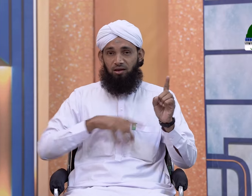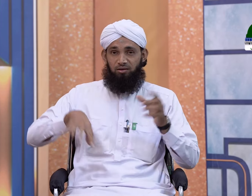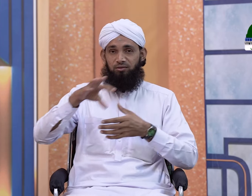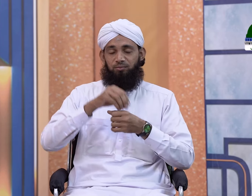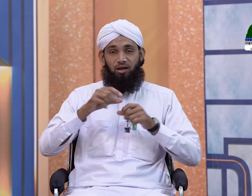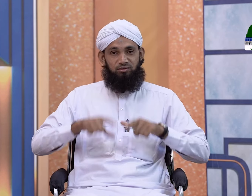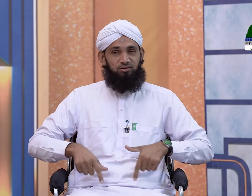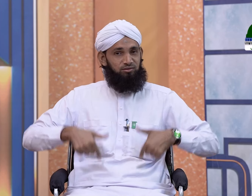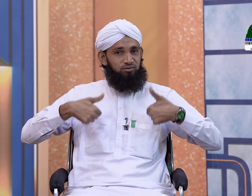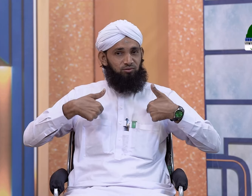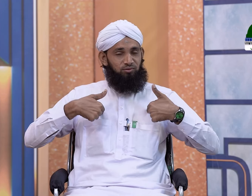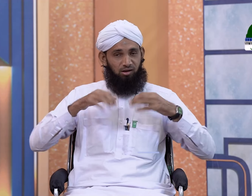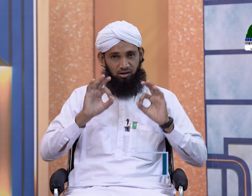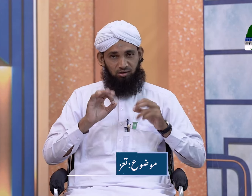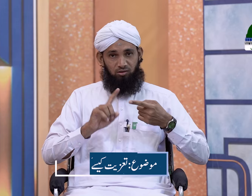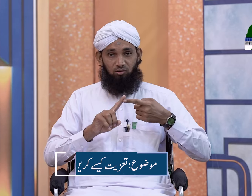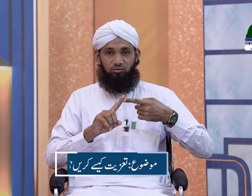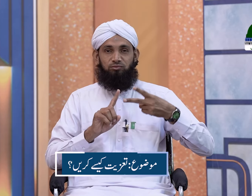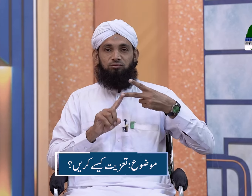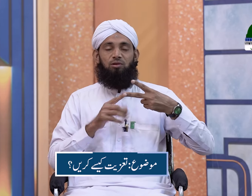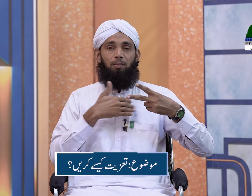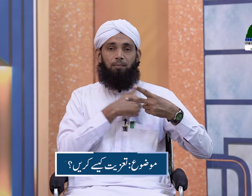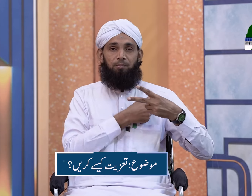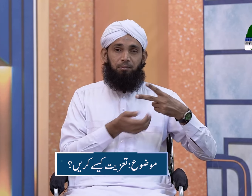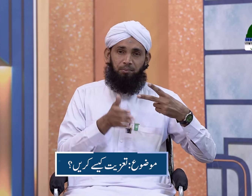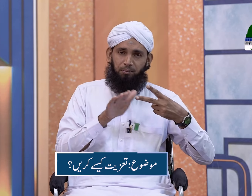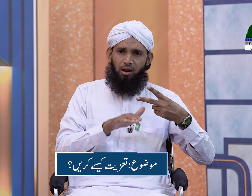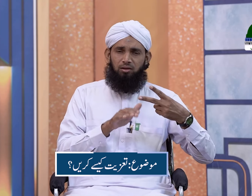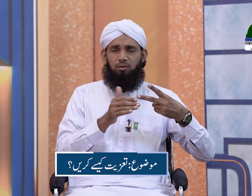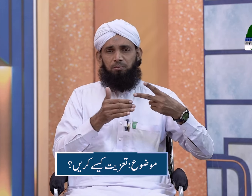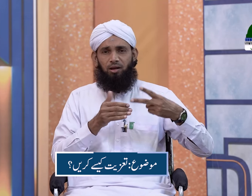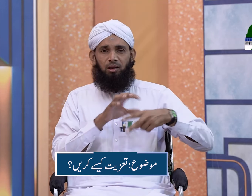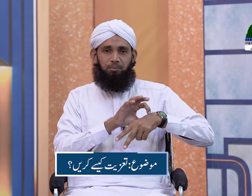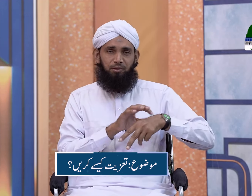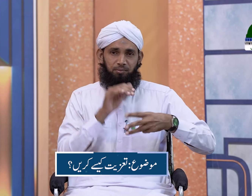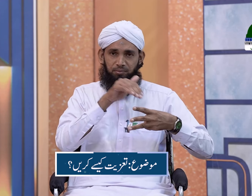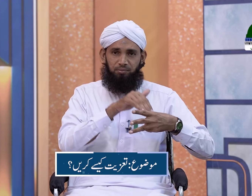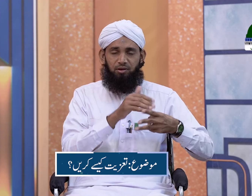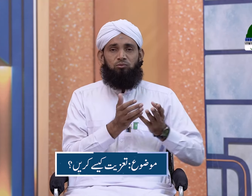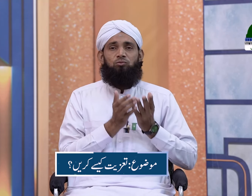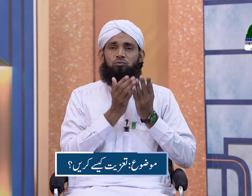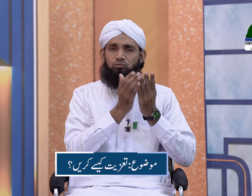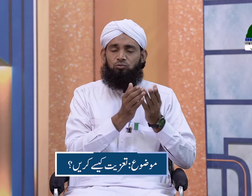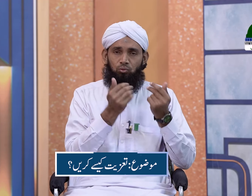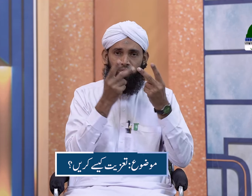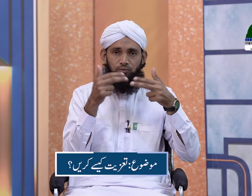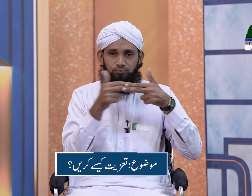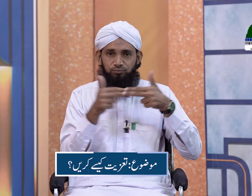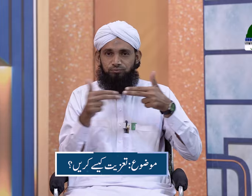زندگی گزارنے کے اور مرنے کے بعد کے تیمارداری کرنے کے، تعزیت کرنے کے، بہت ساری چیزوں کے بارے میں ہمیں